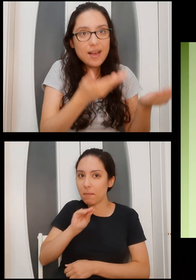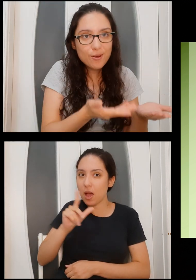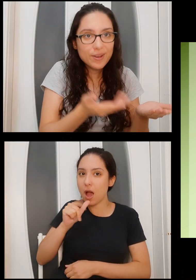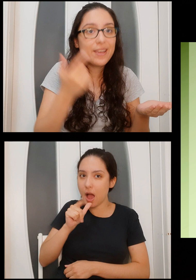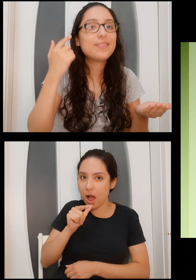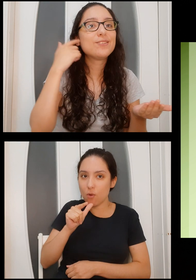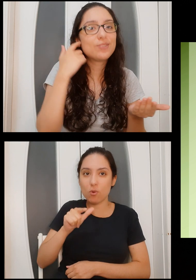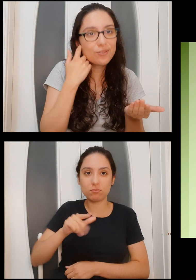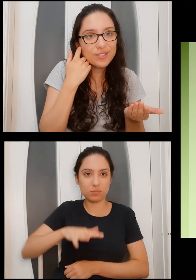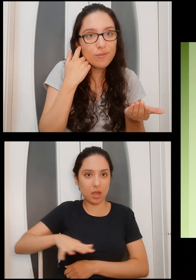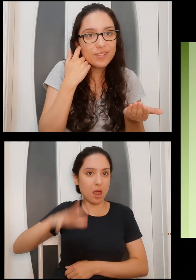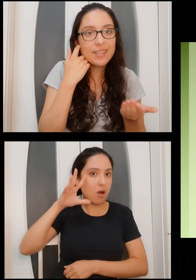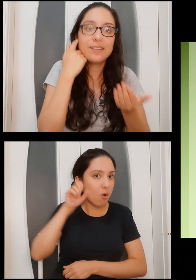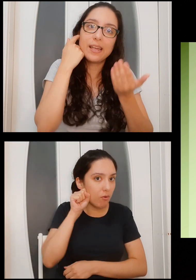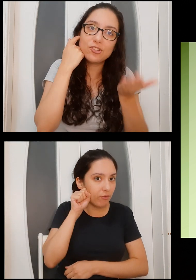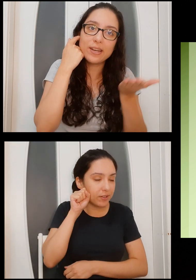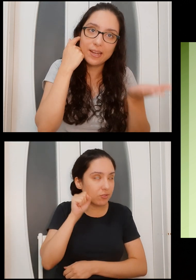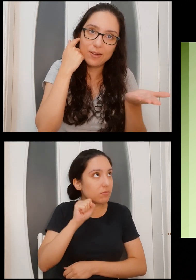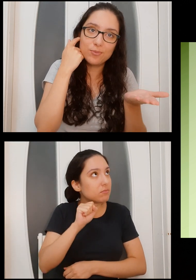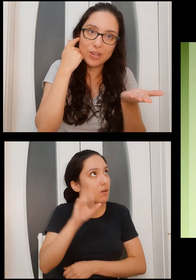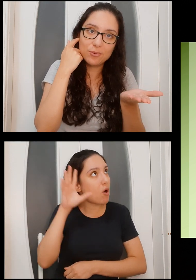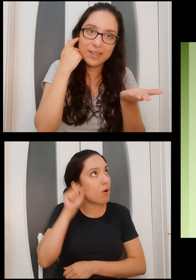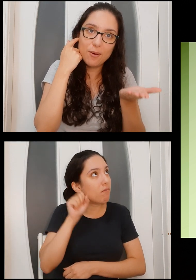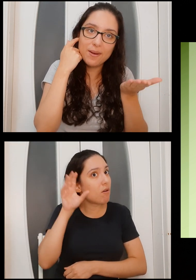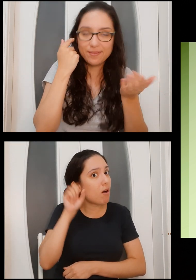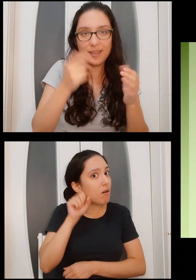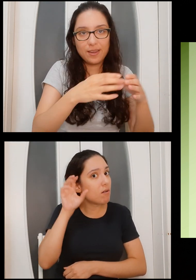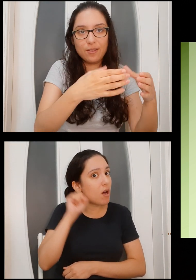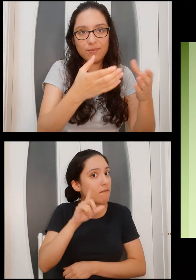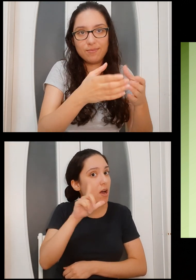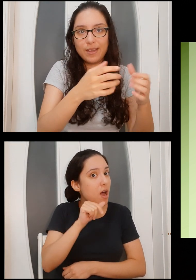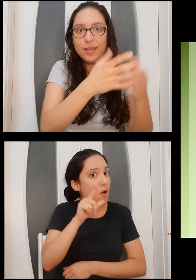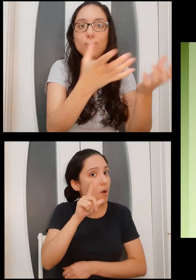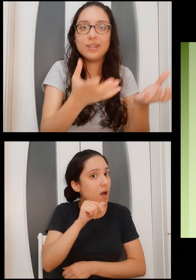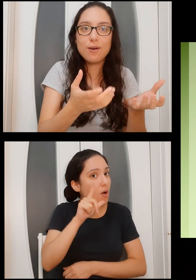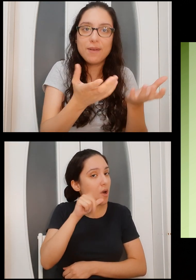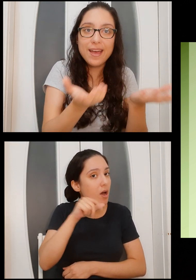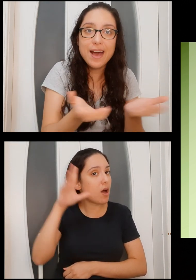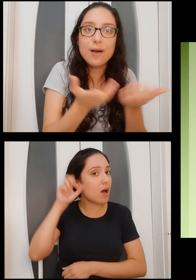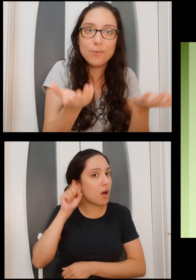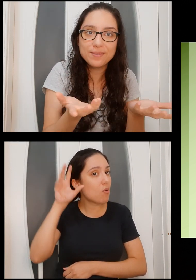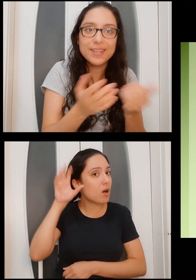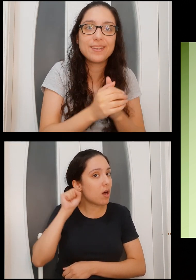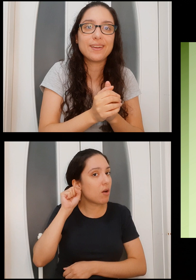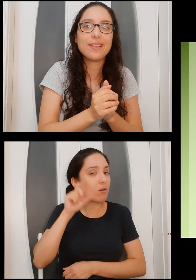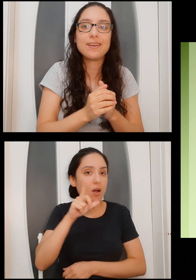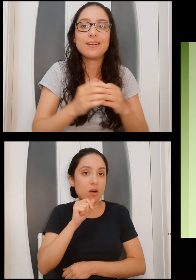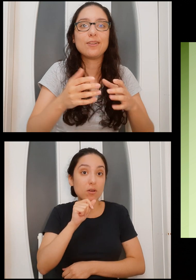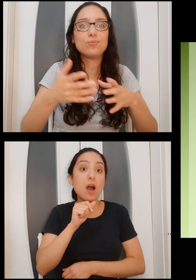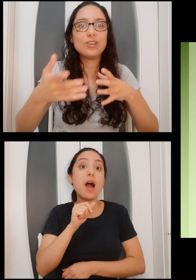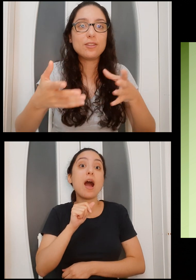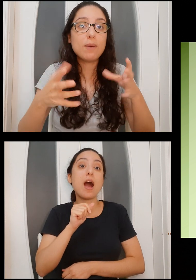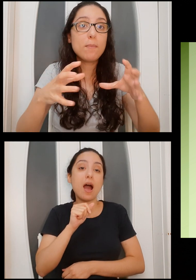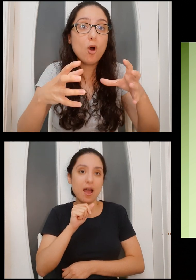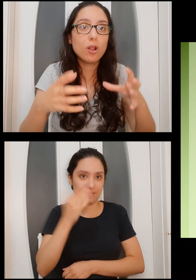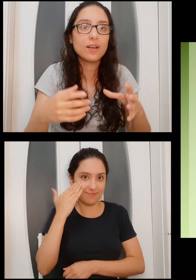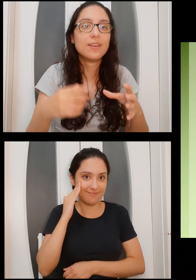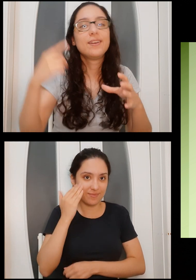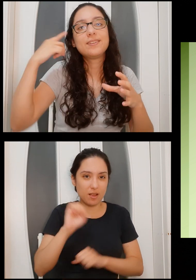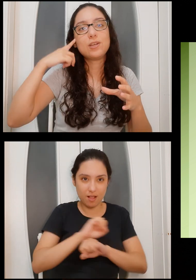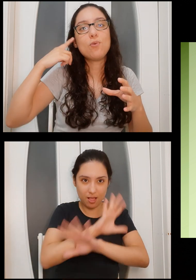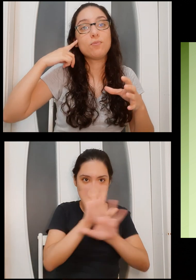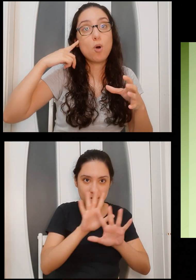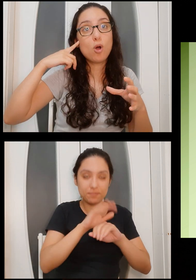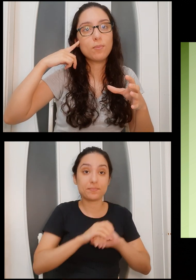quer água? E aí, de tanto você ouvir, você entende que aquele objeto ali é né, que aquilo ali é água, né? Que aquele objeto é uma